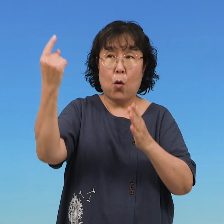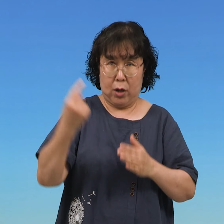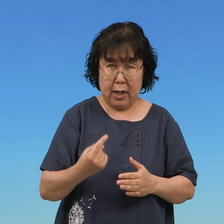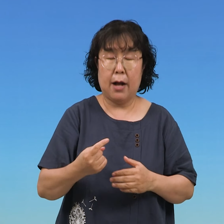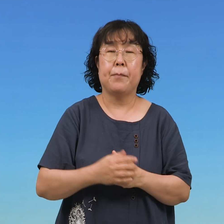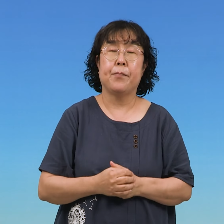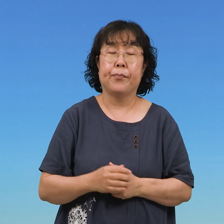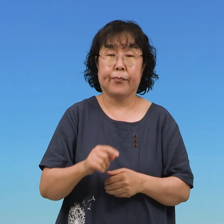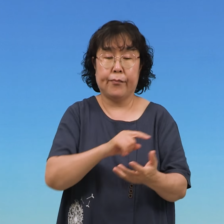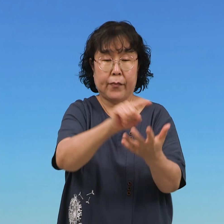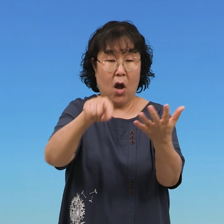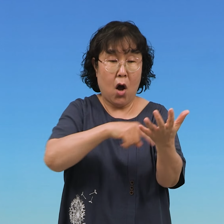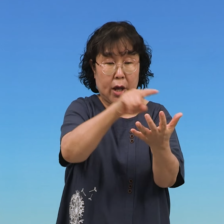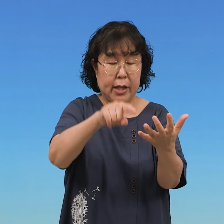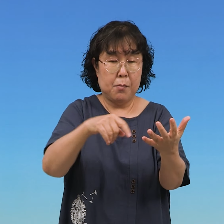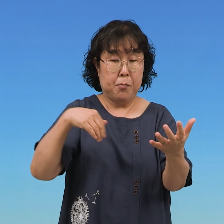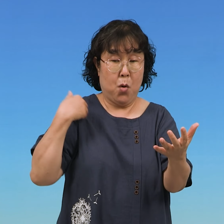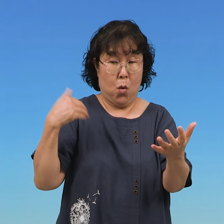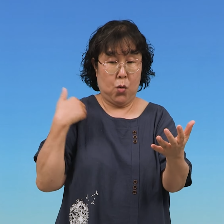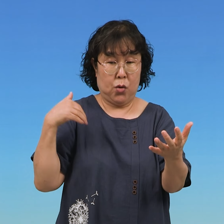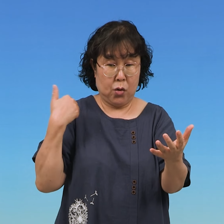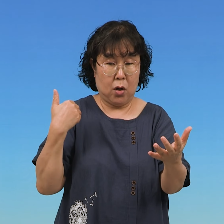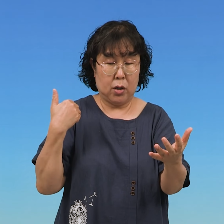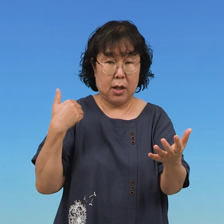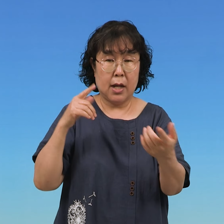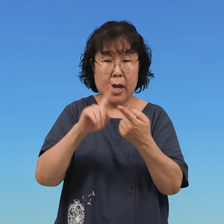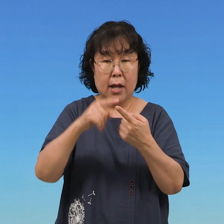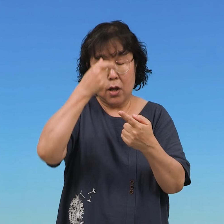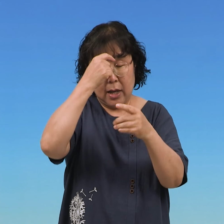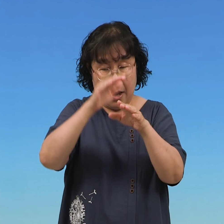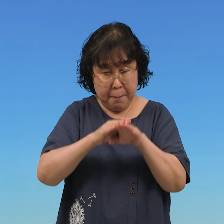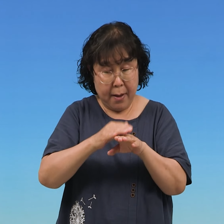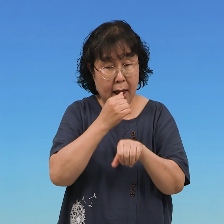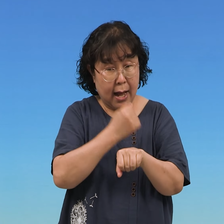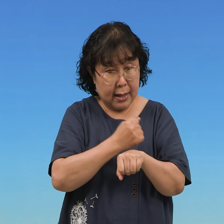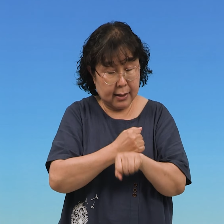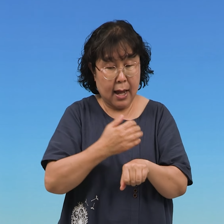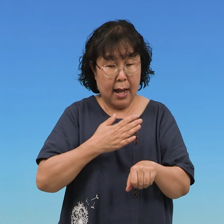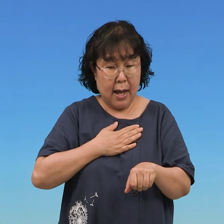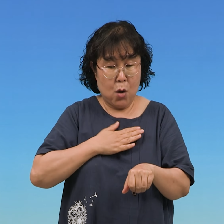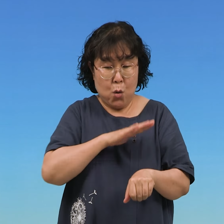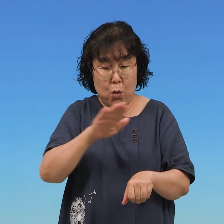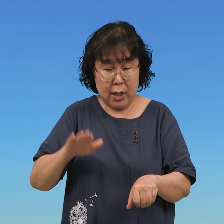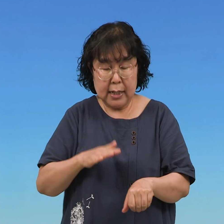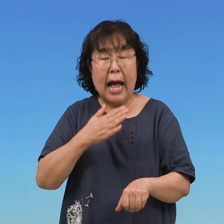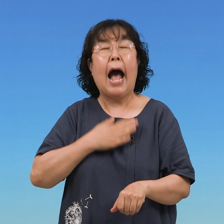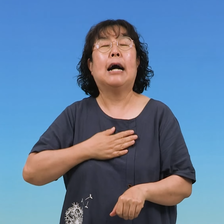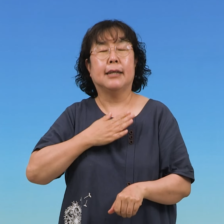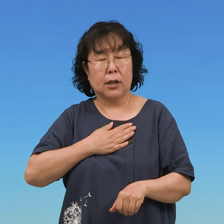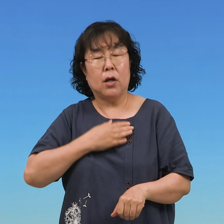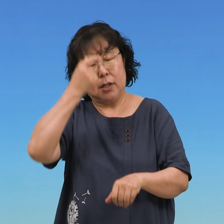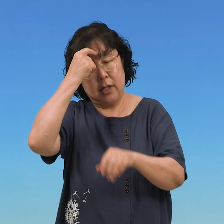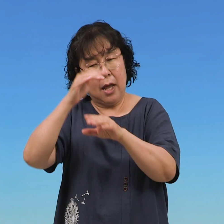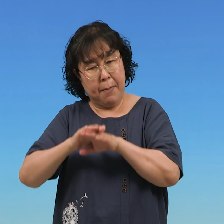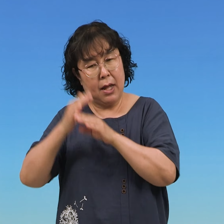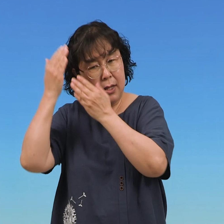그리고는 22절, 너희는 알지 못하는 것을 예배하고 우리는 아는 것을